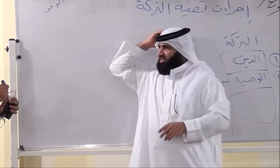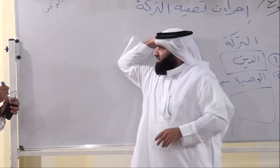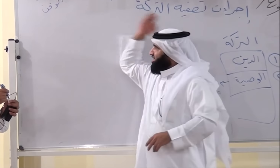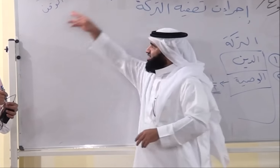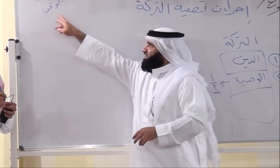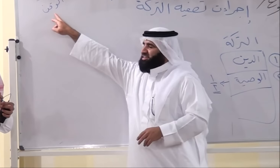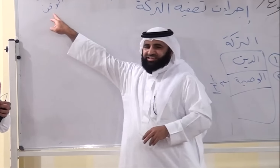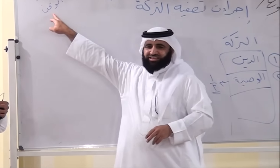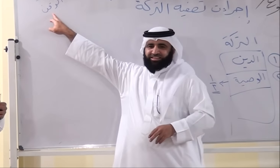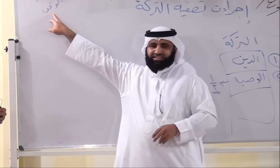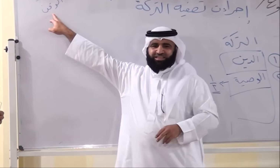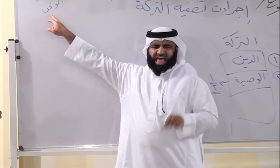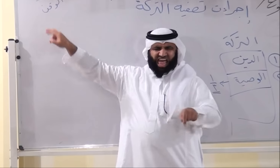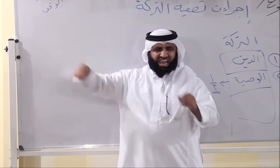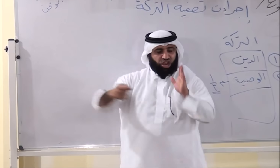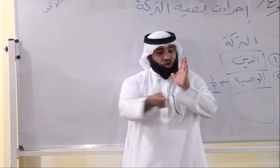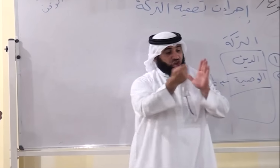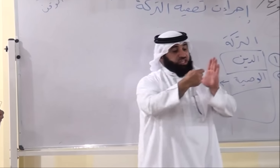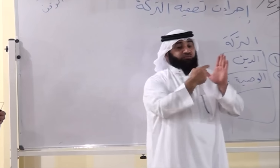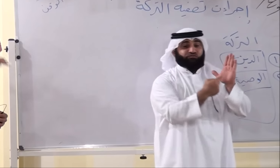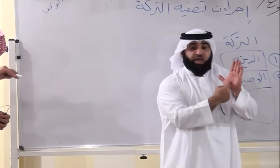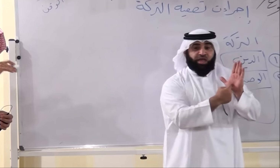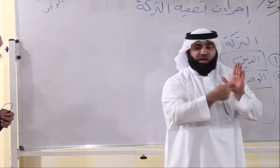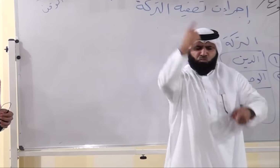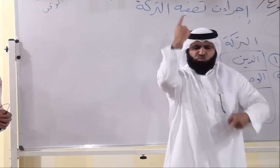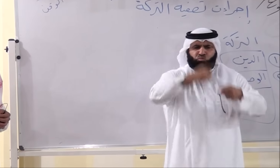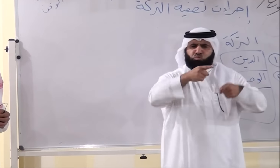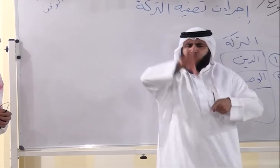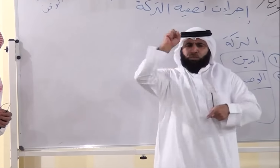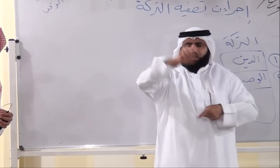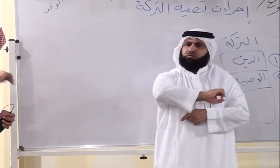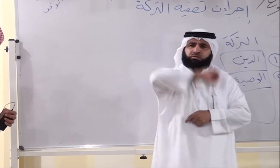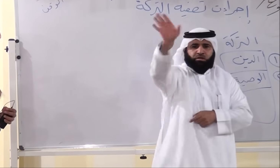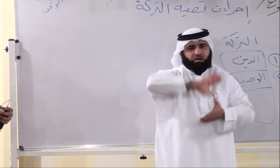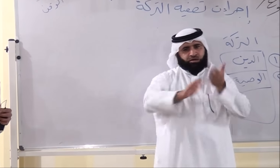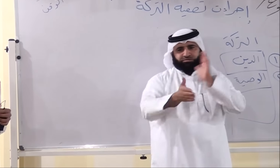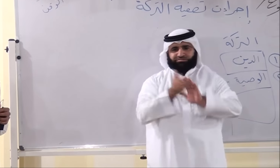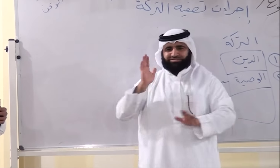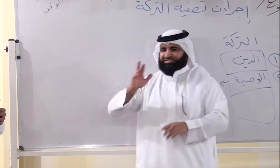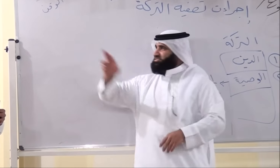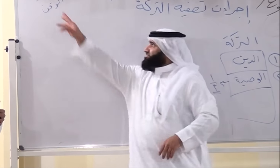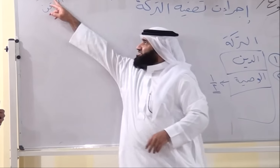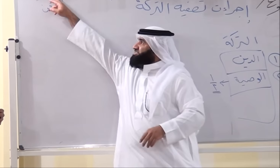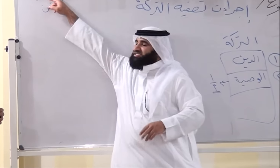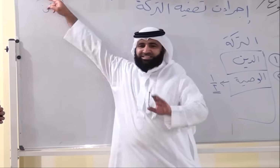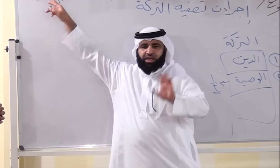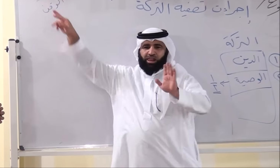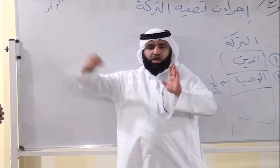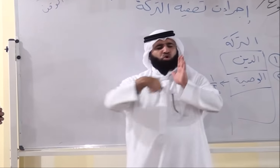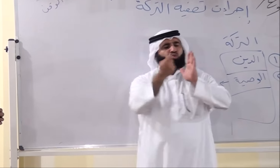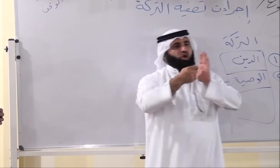الوصية لا، ما تنجز ولا تخرج إلا بعد الوفاة.